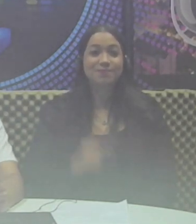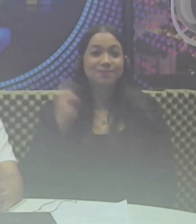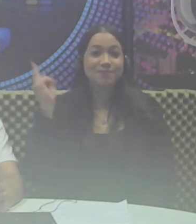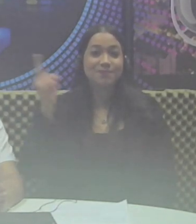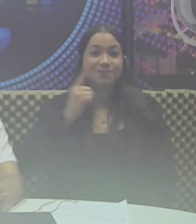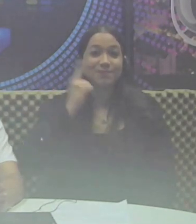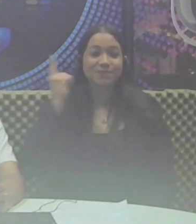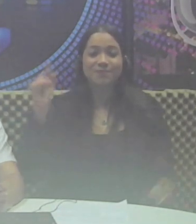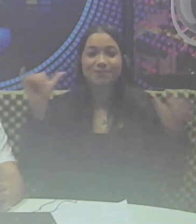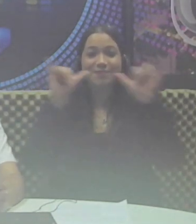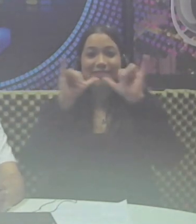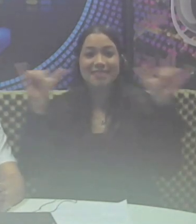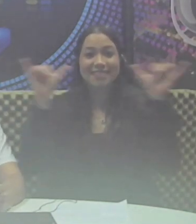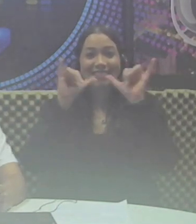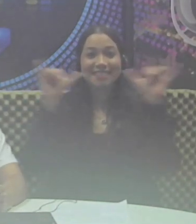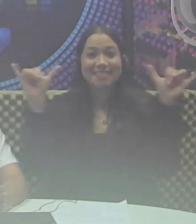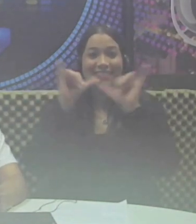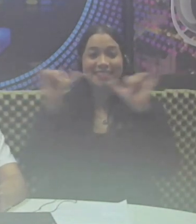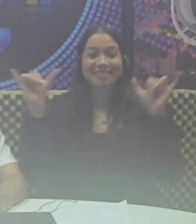Giro de